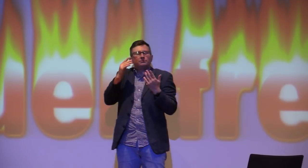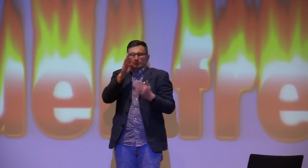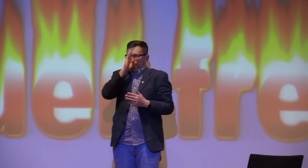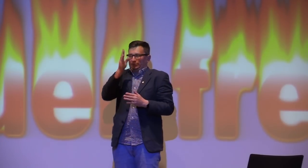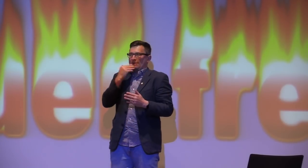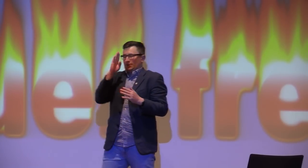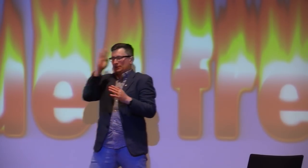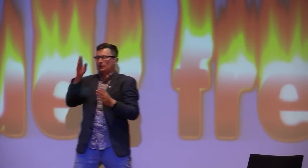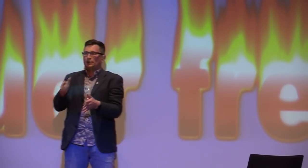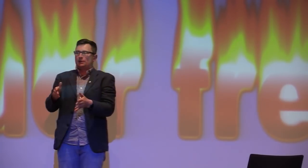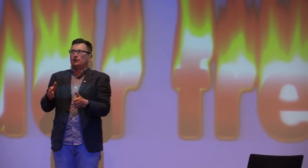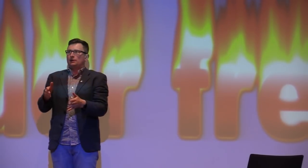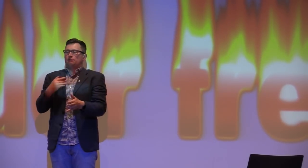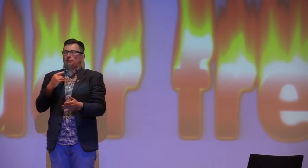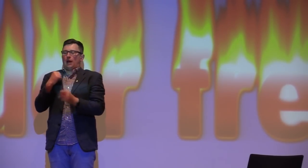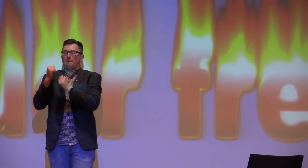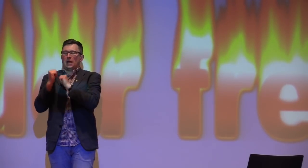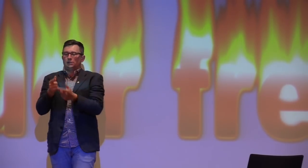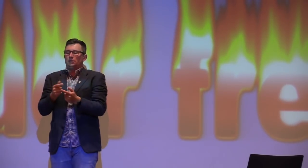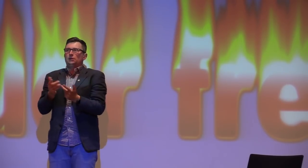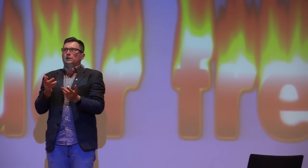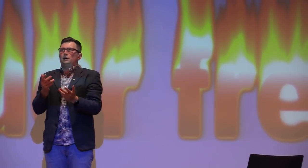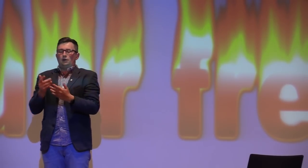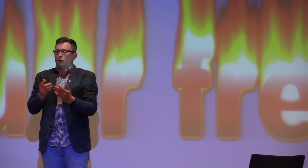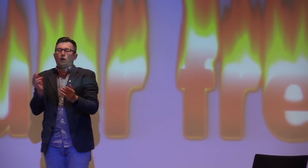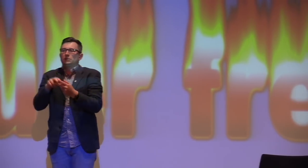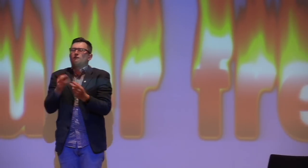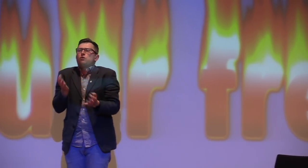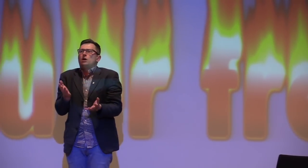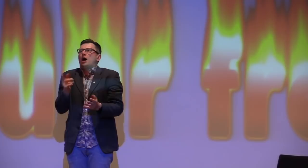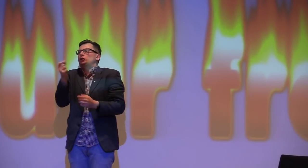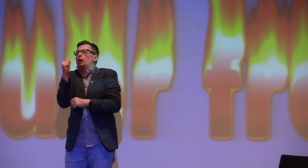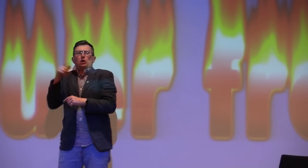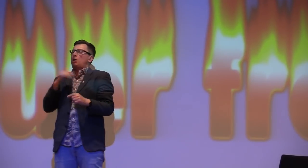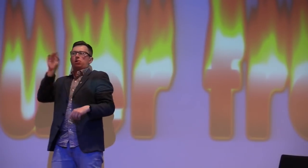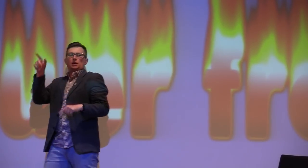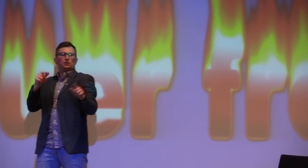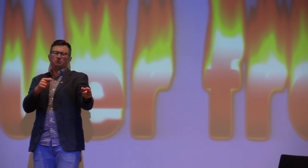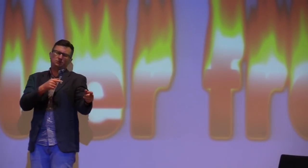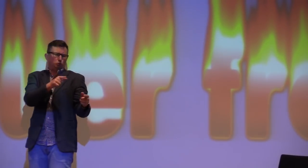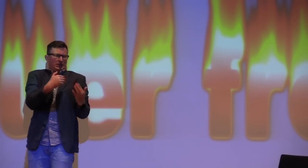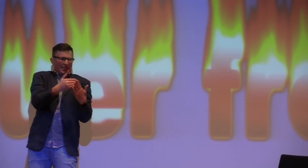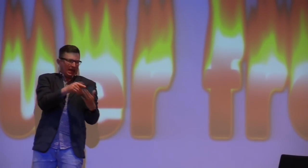Und ich glaube, da ist es auch wichtig, dass die jungen Leute da vielleicht das auch einfach mal versuchen.